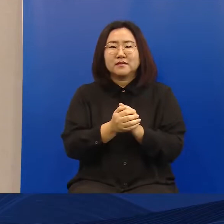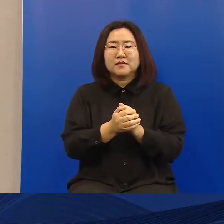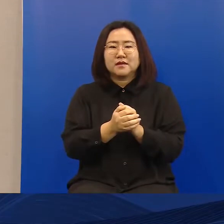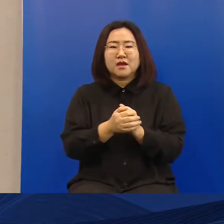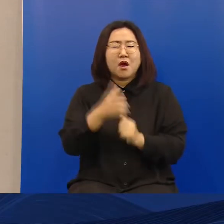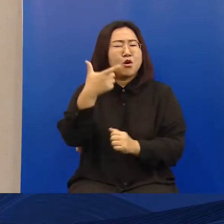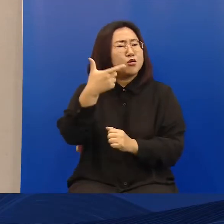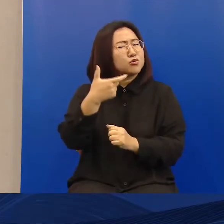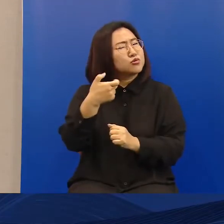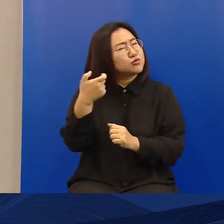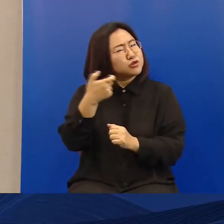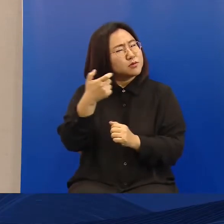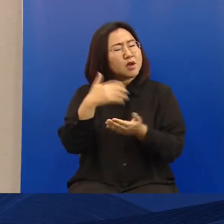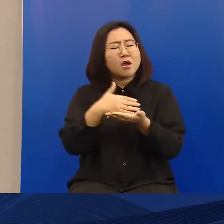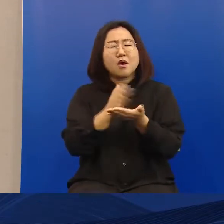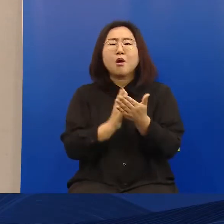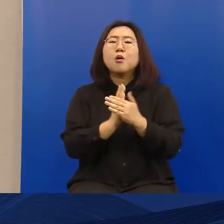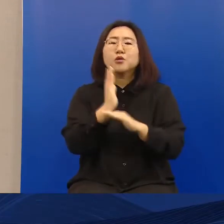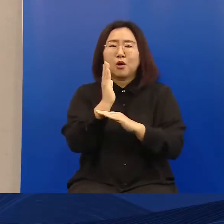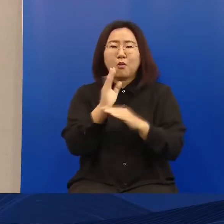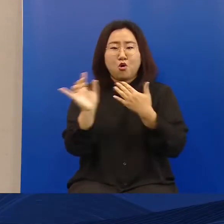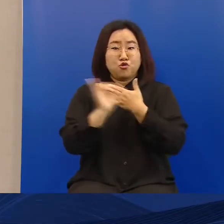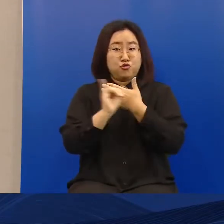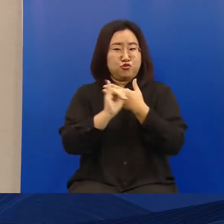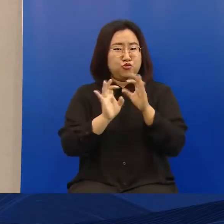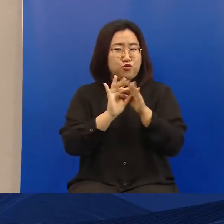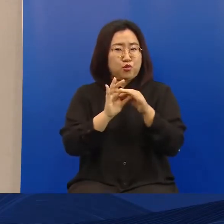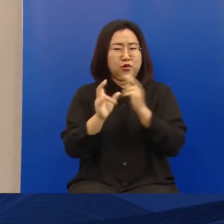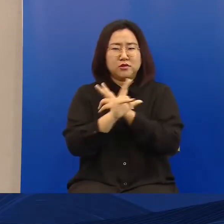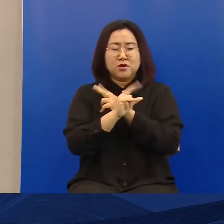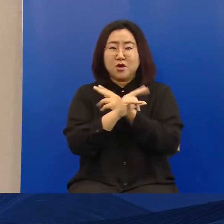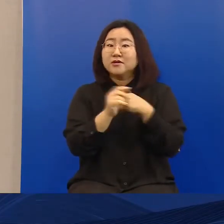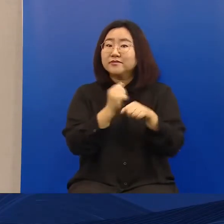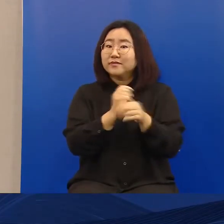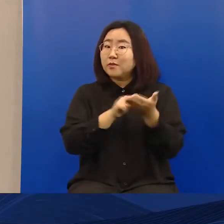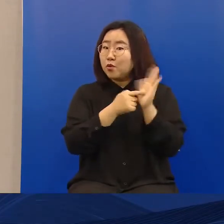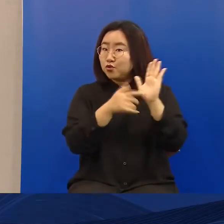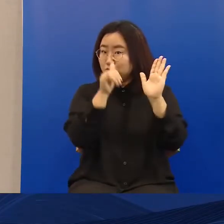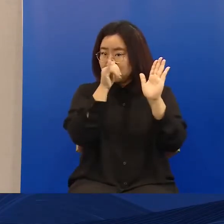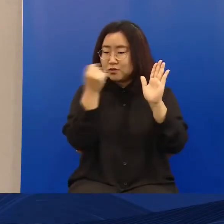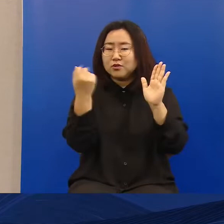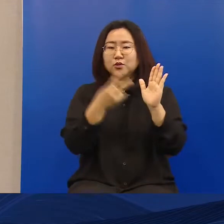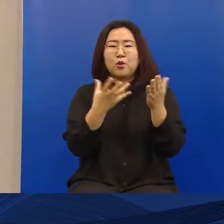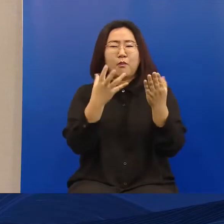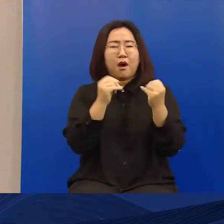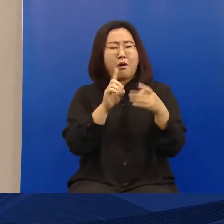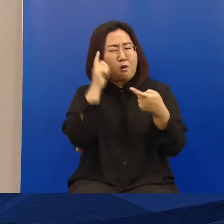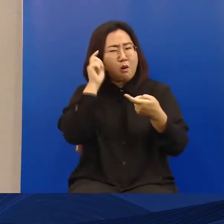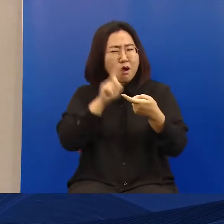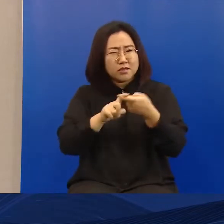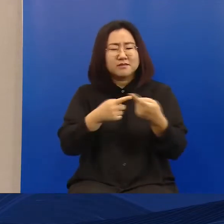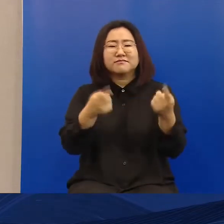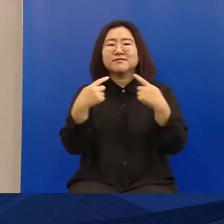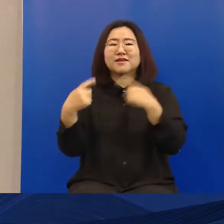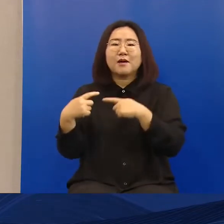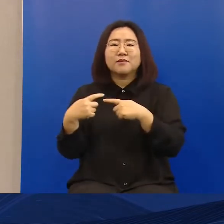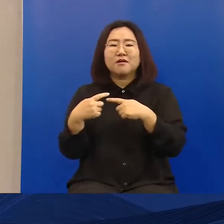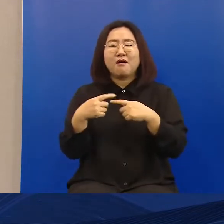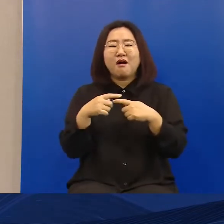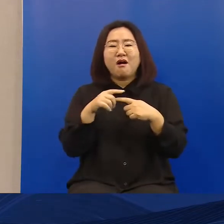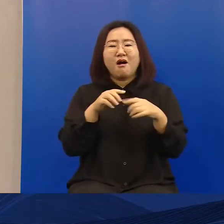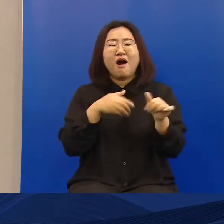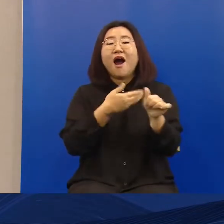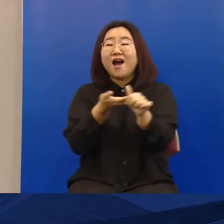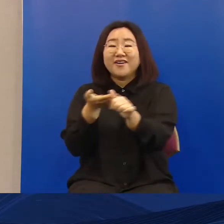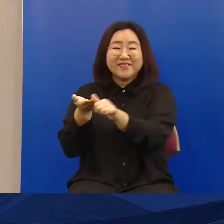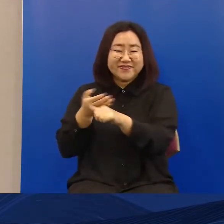60여 개의 세션이 유튜브를 통해서 실시간으로 중계가 되고 있습니다. 많은 관심과 참여를 주변 분들께